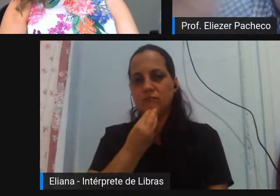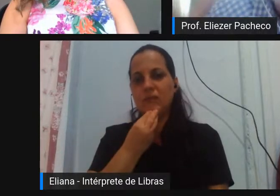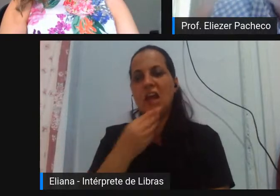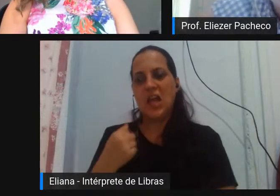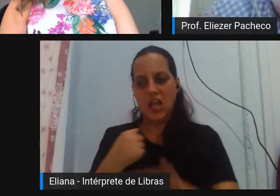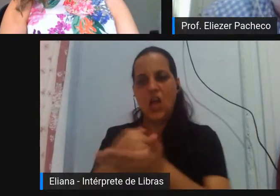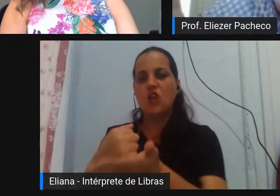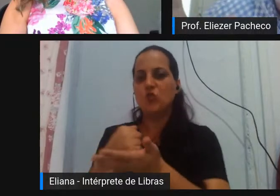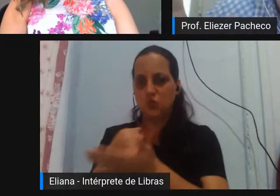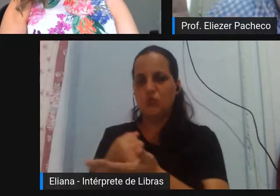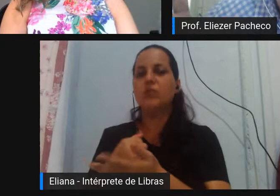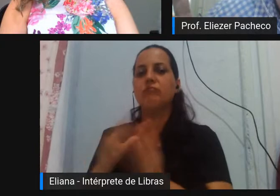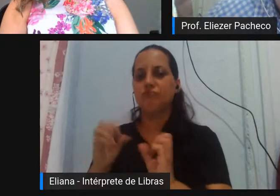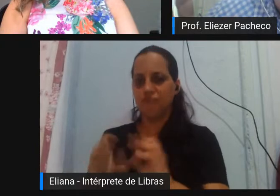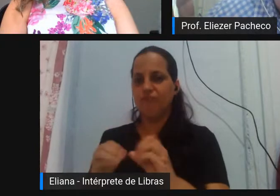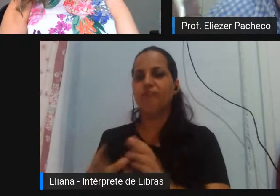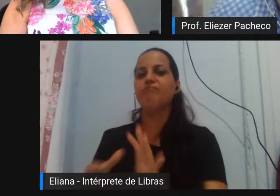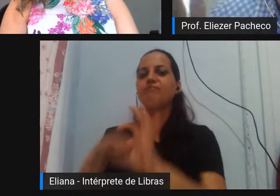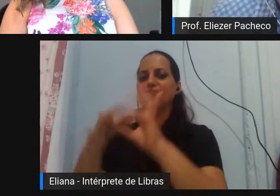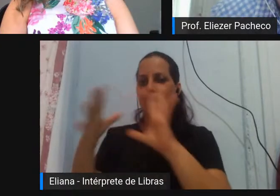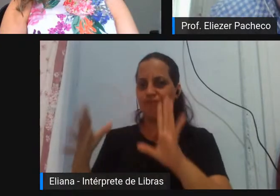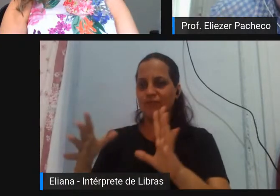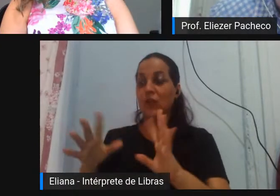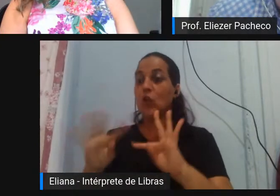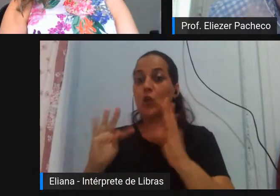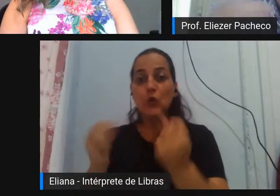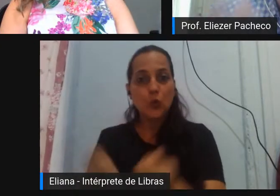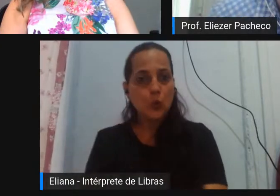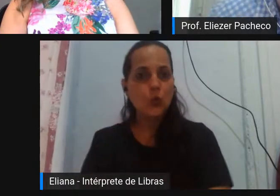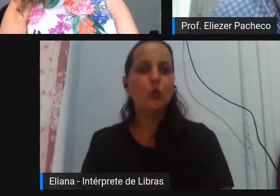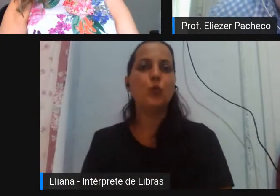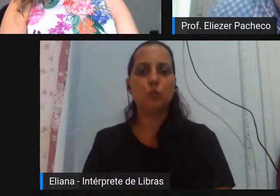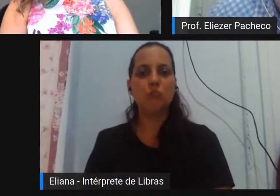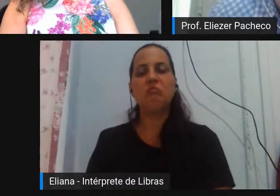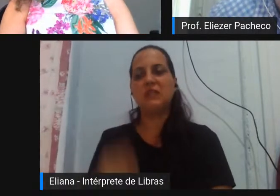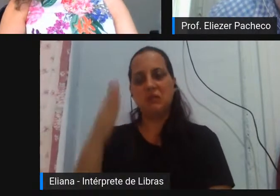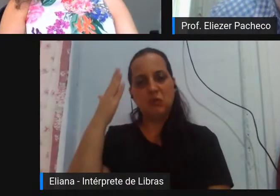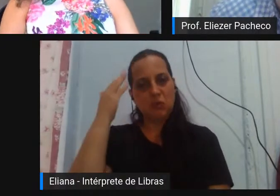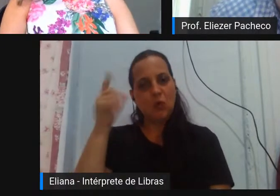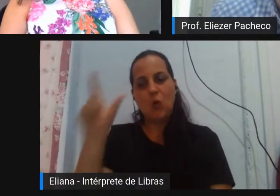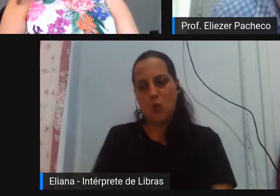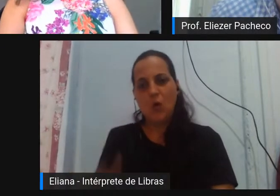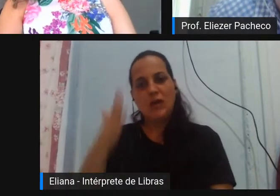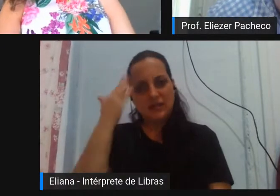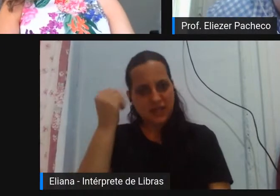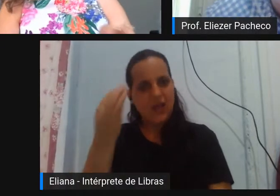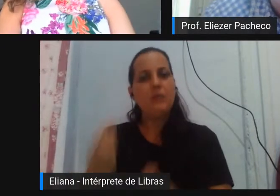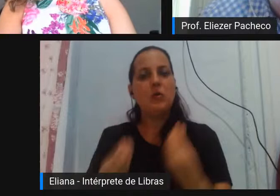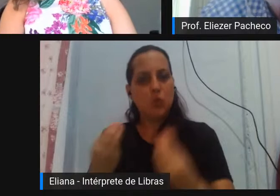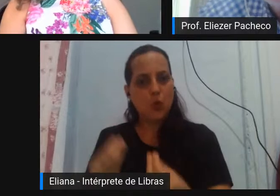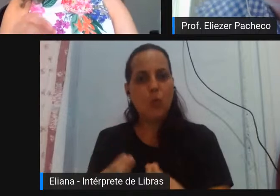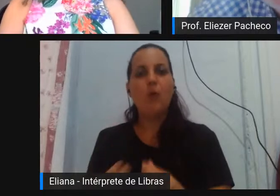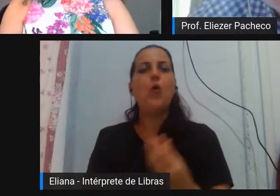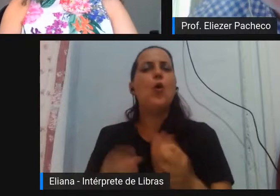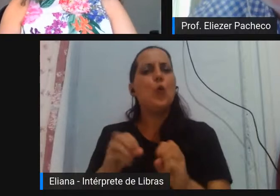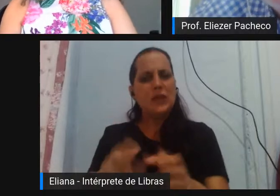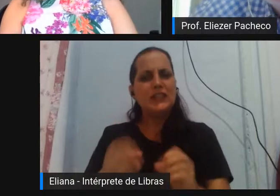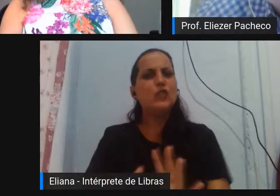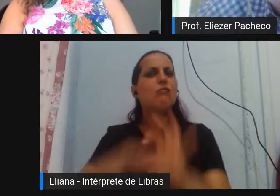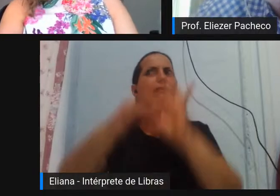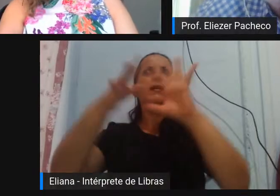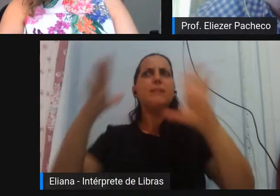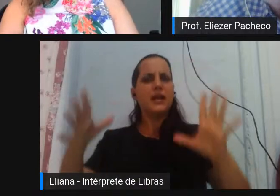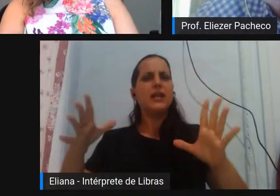em todos os níveis e modalidades, tá? A concepção de uma educação democrática, libertadora,